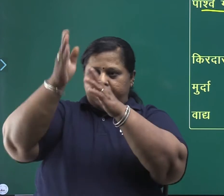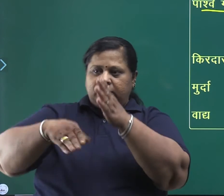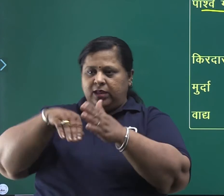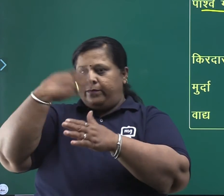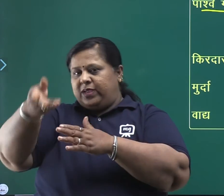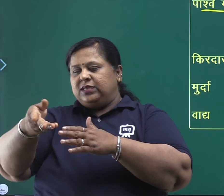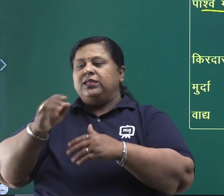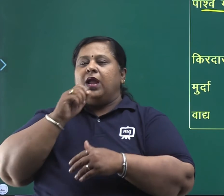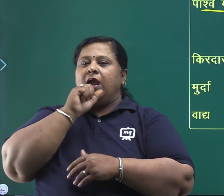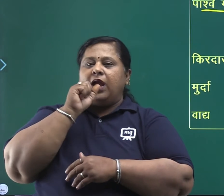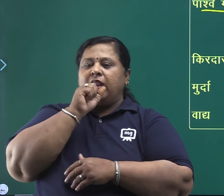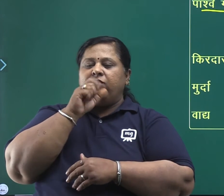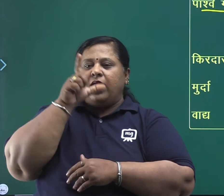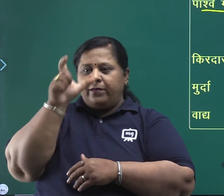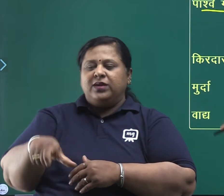वाला।